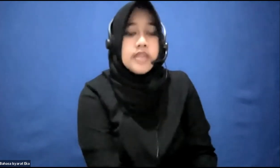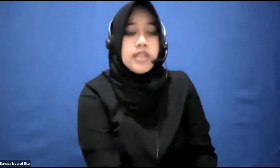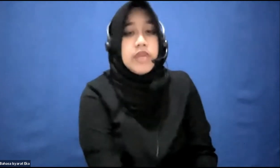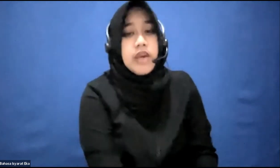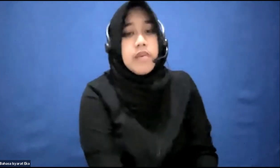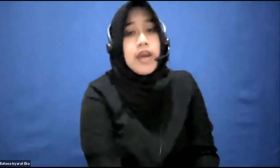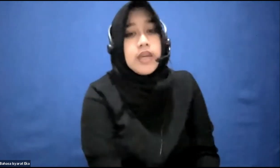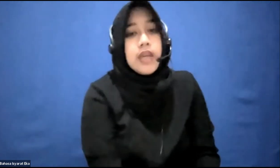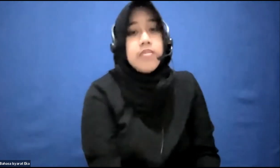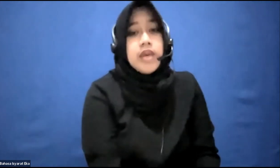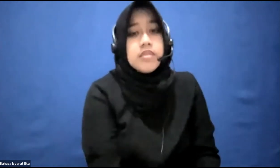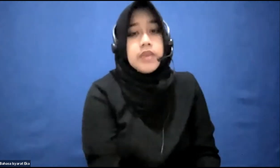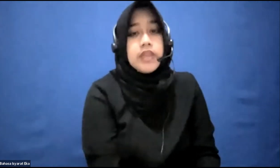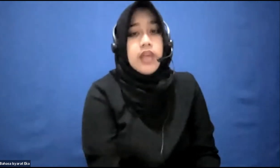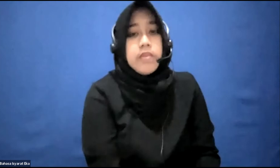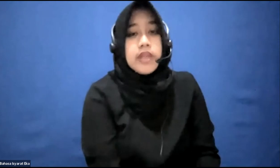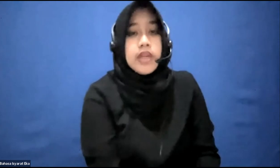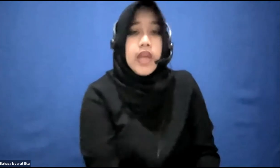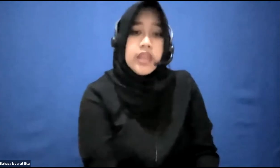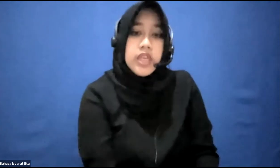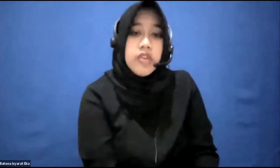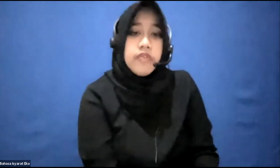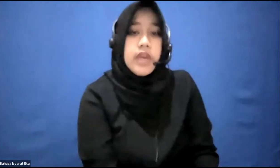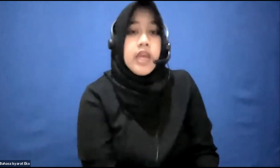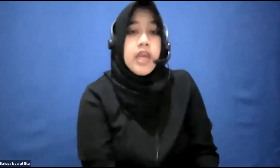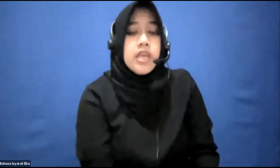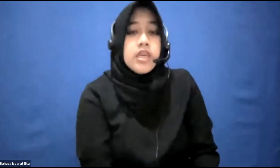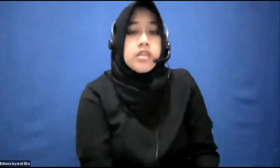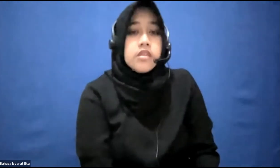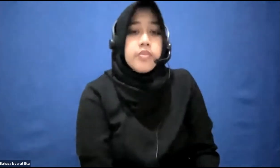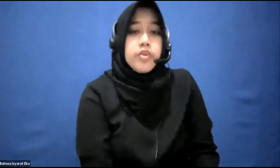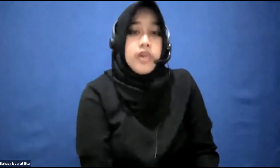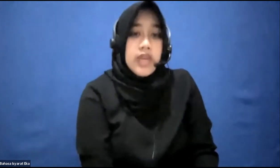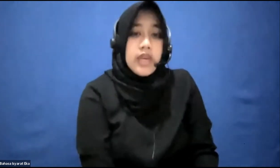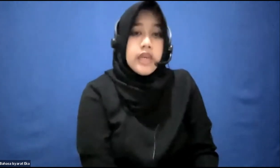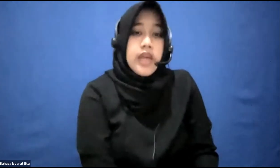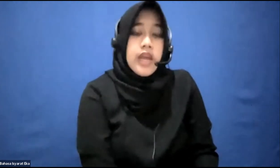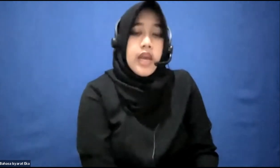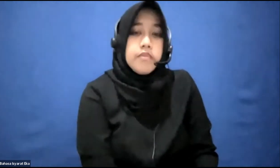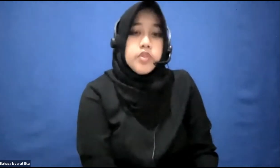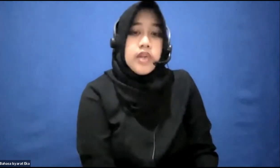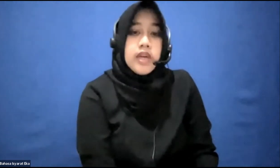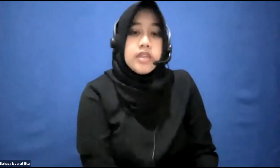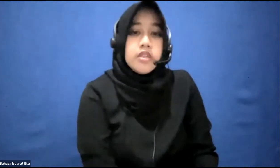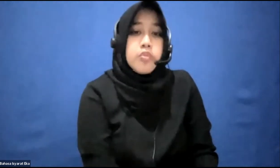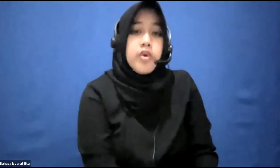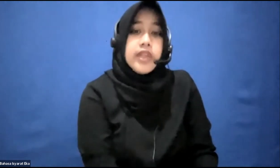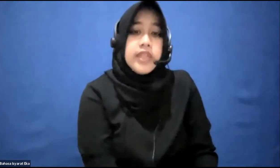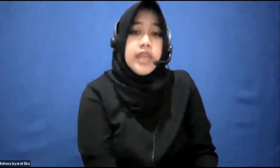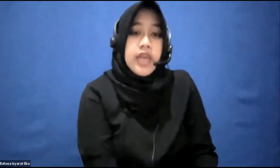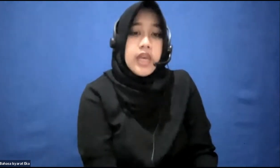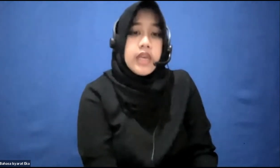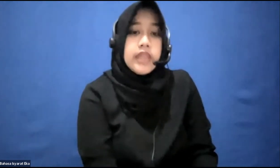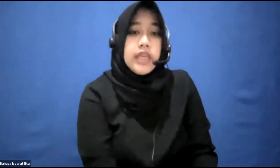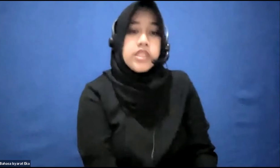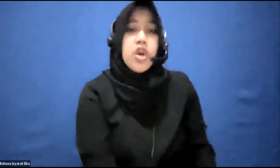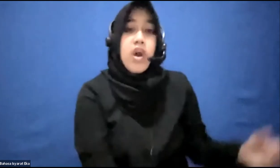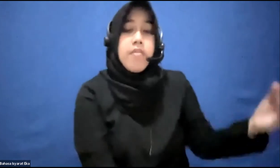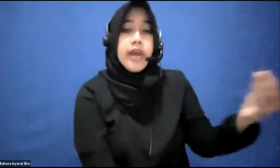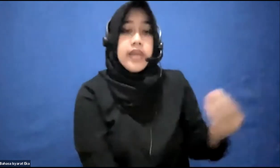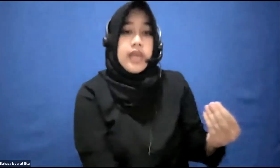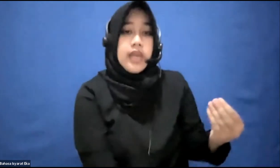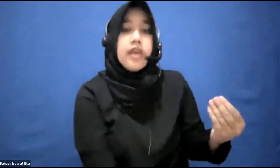itu, saya menambahkan kalimat seperti kalimat kreatif. Nah, sebetulnya dalam jurnalistik boleh tidak ya